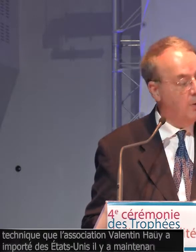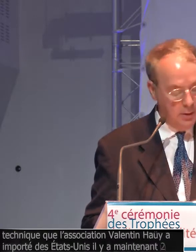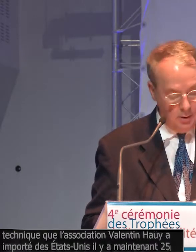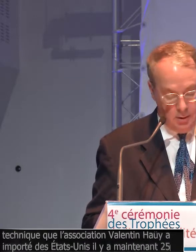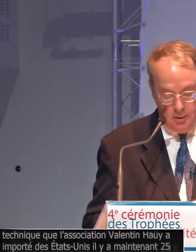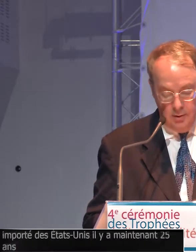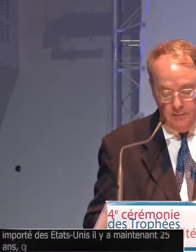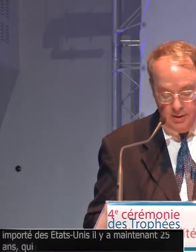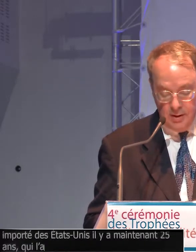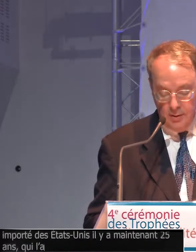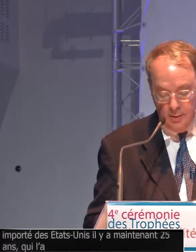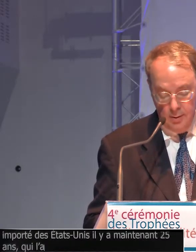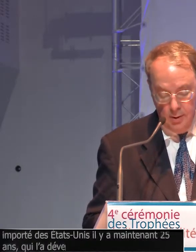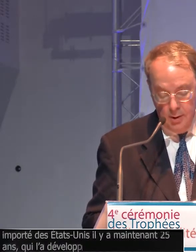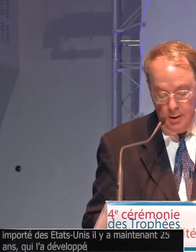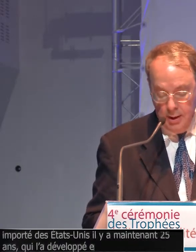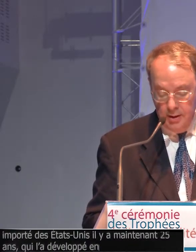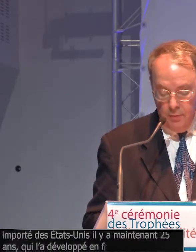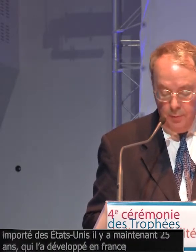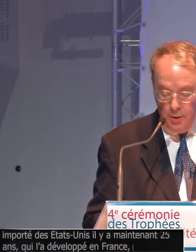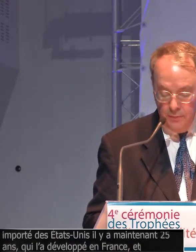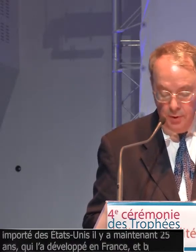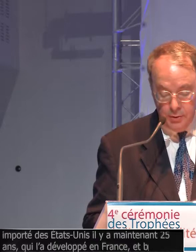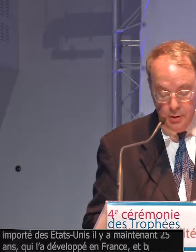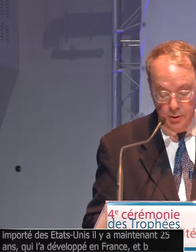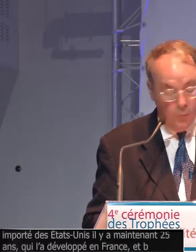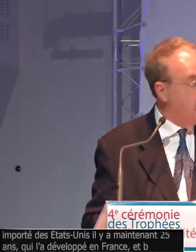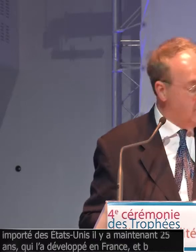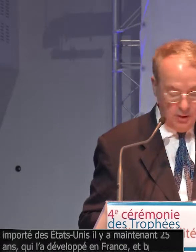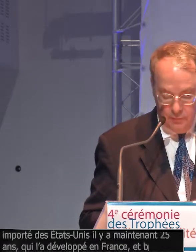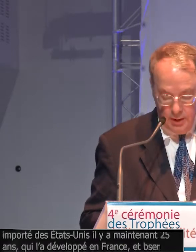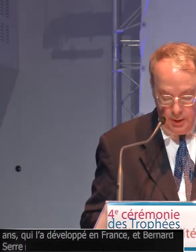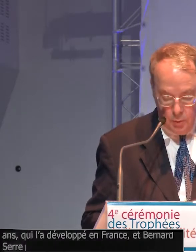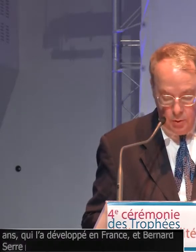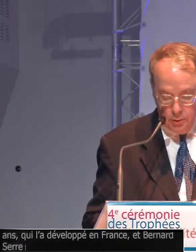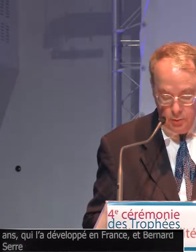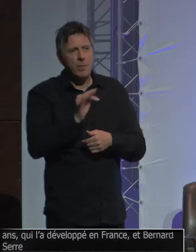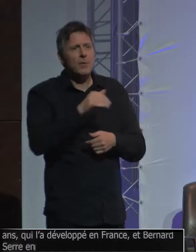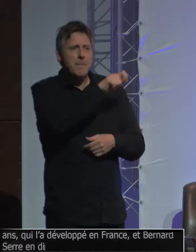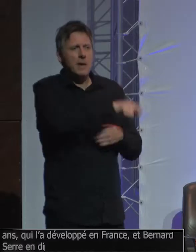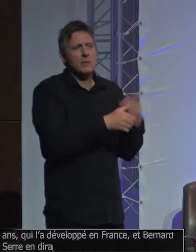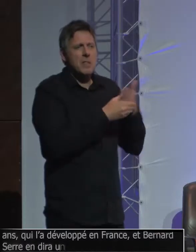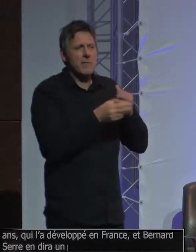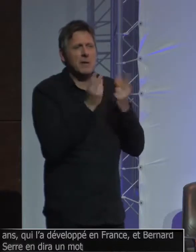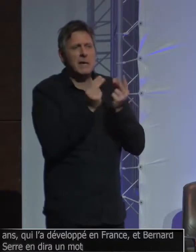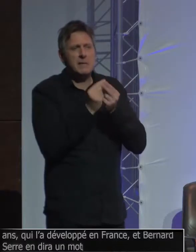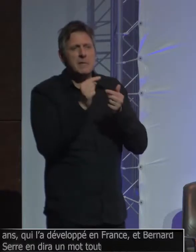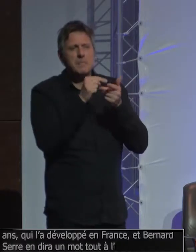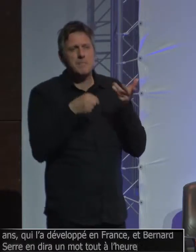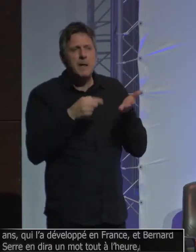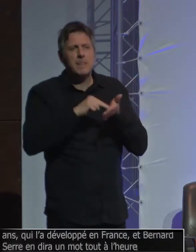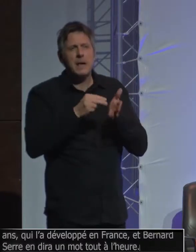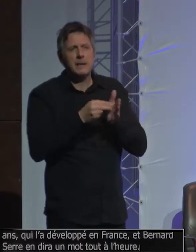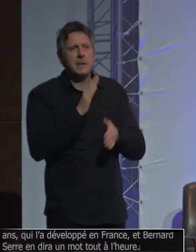États-Unis il y a maintenant 25 ans, qu'elle a développée en France et dont Bernard Serre vous dira un mot tout à l'heure.